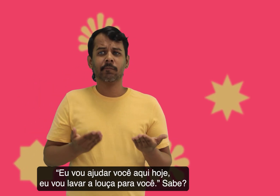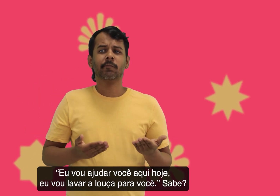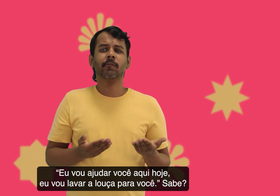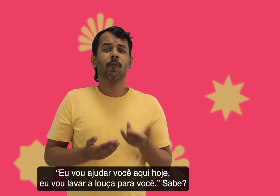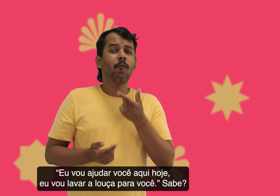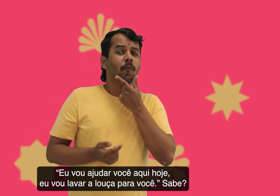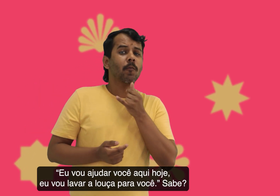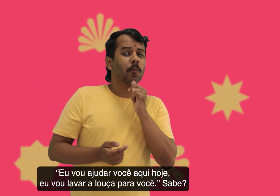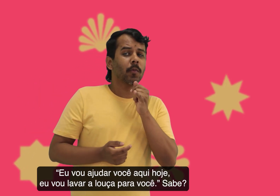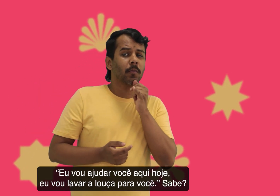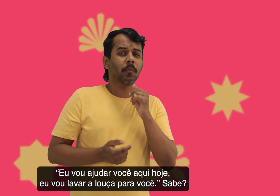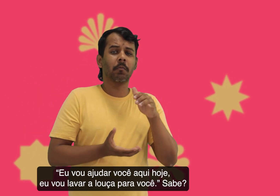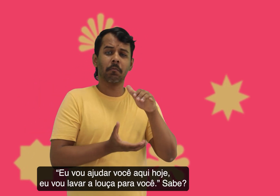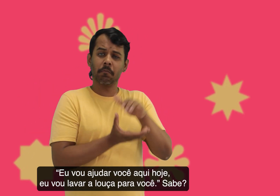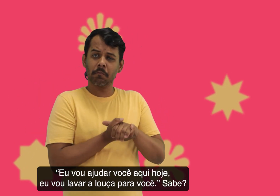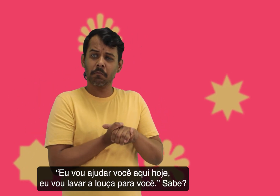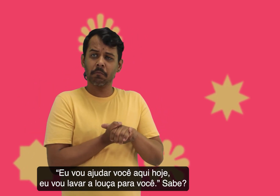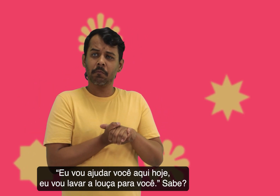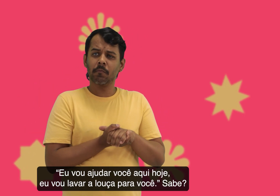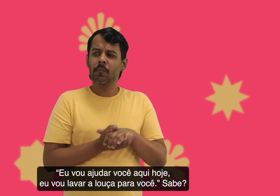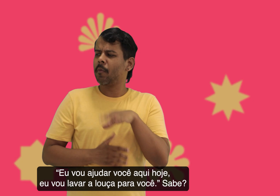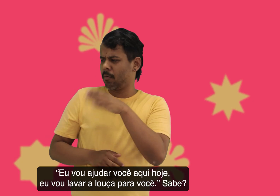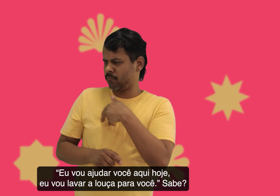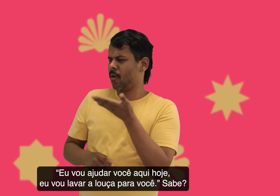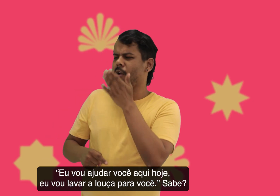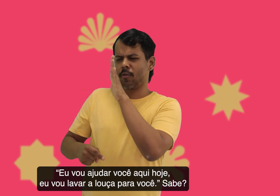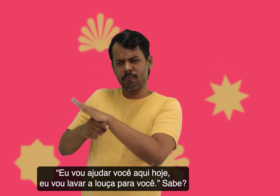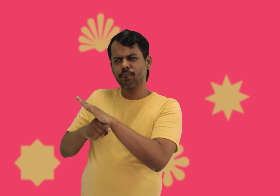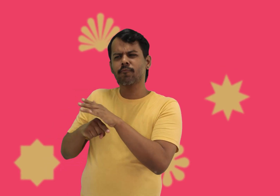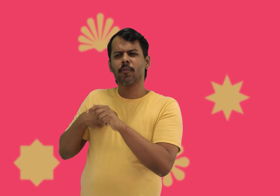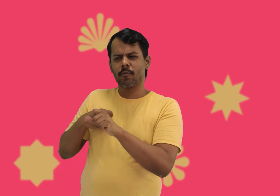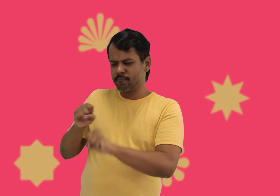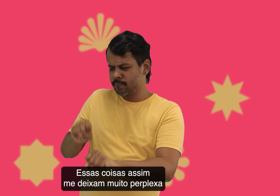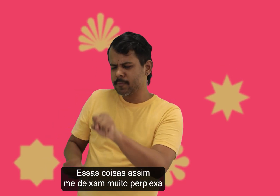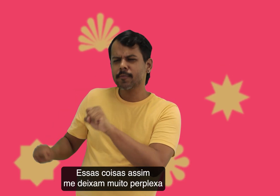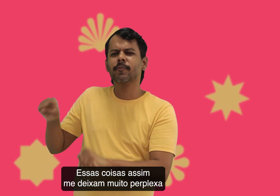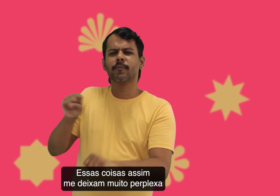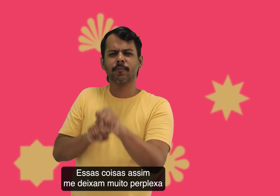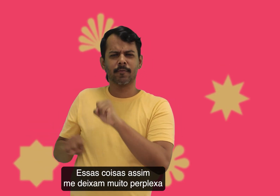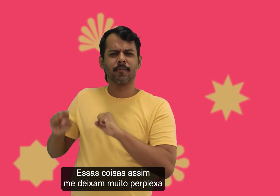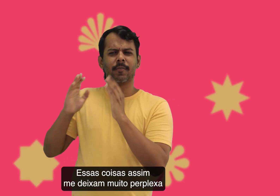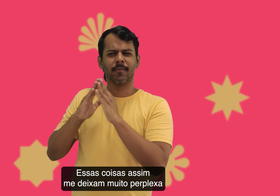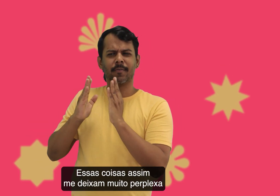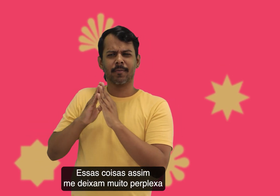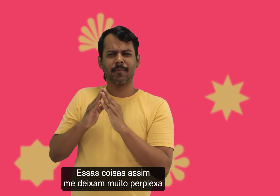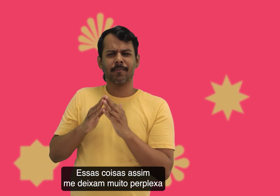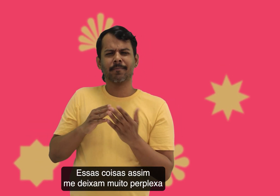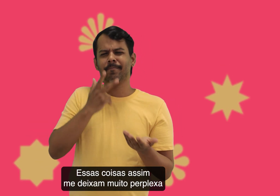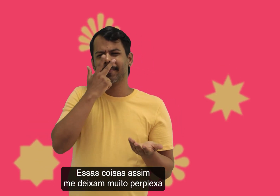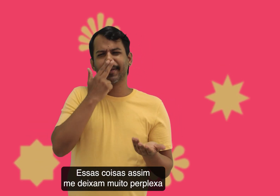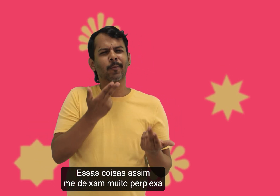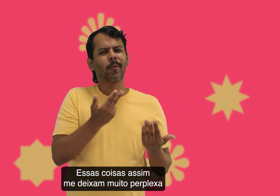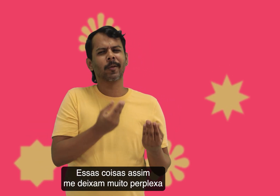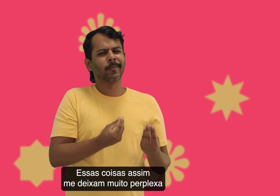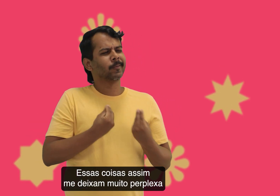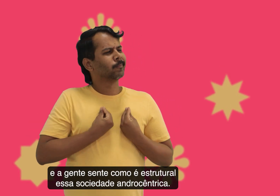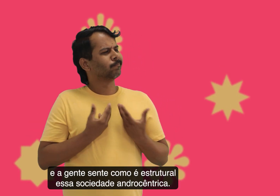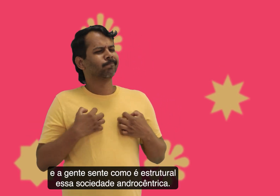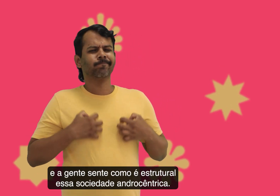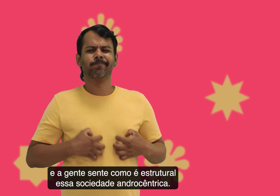marido, eu vou ajudar você aqui hoje, eu vou lavar a louça para você, sabe? Essas coisas assim me deixam muito perplexas e a